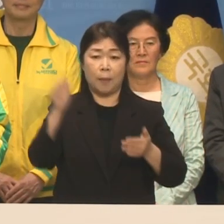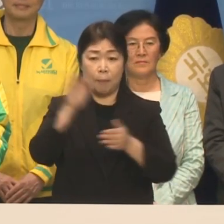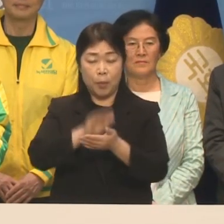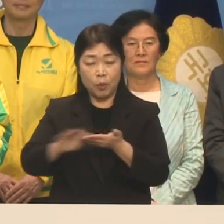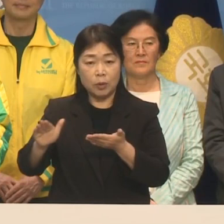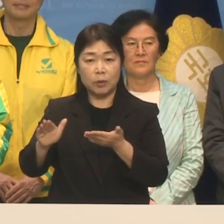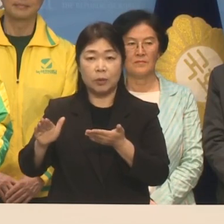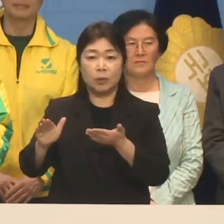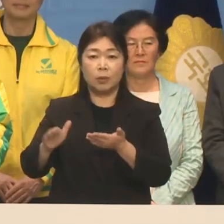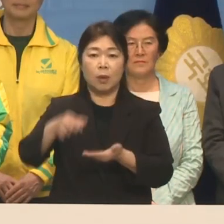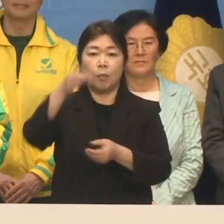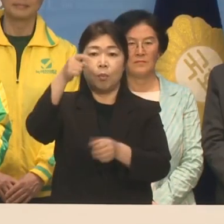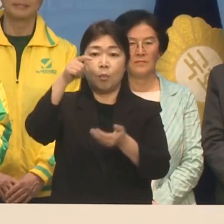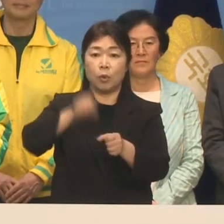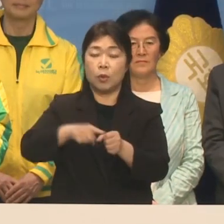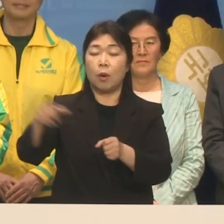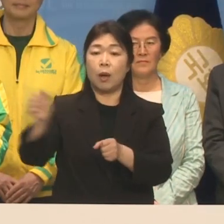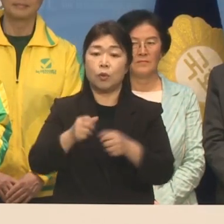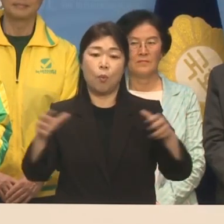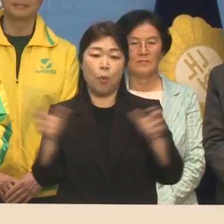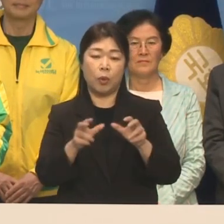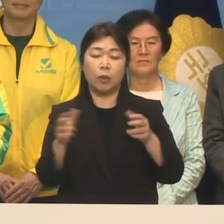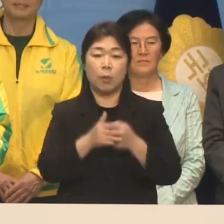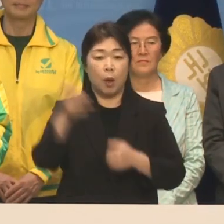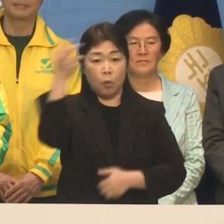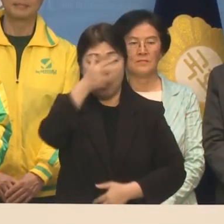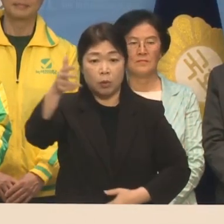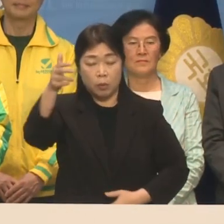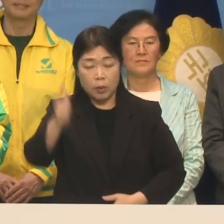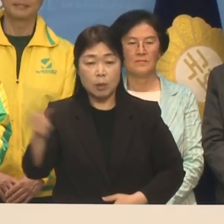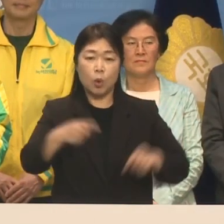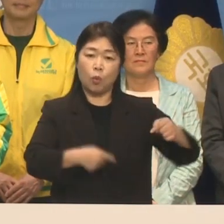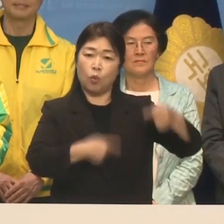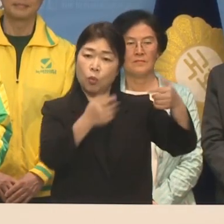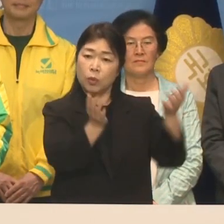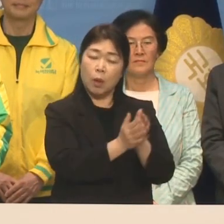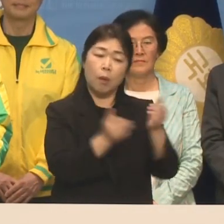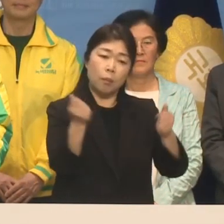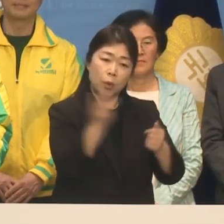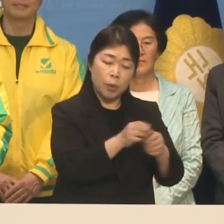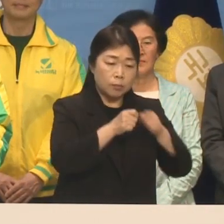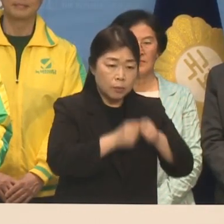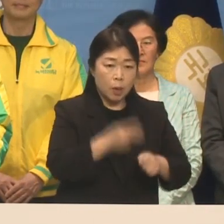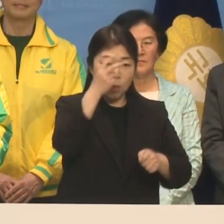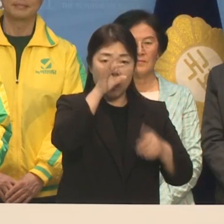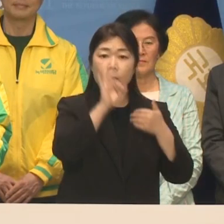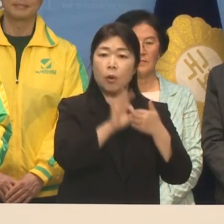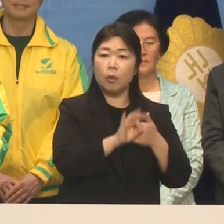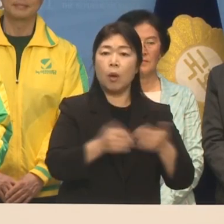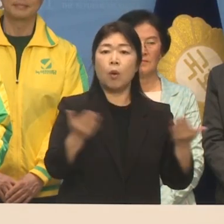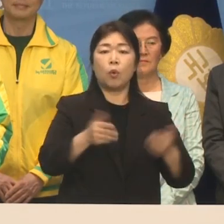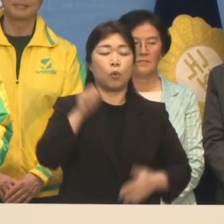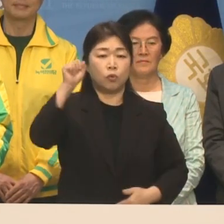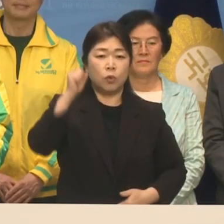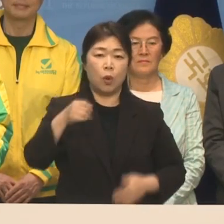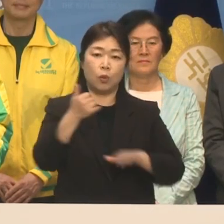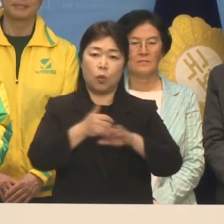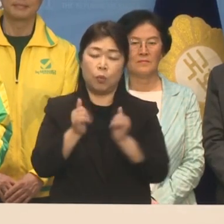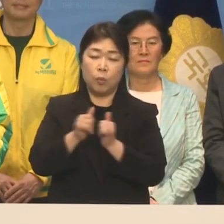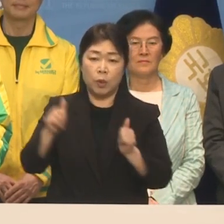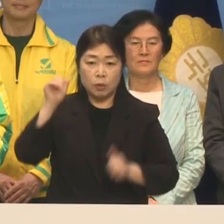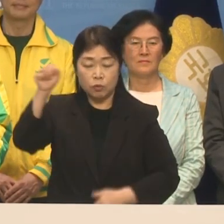뭉친 선거연합 정당인 만큼 후원회장님들, 고문단님들 몇몇 또한 노동운동, 농민운동,